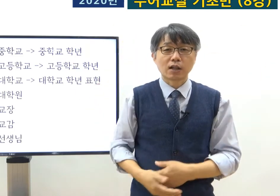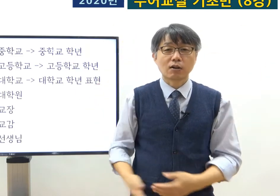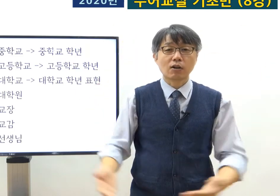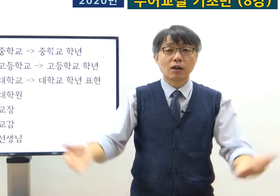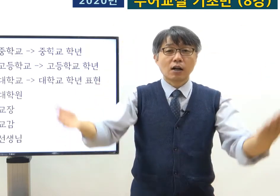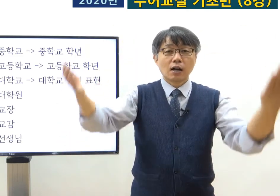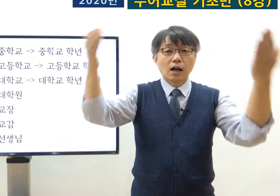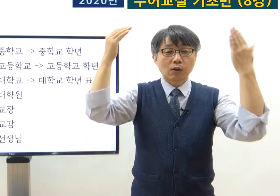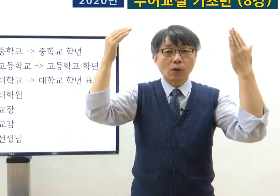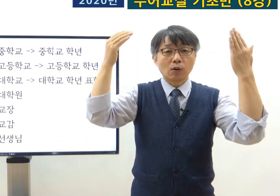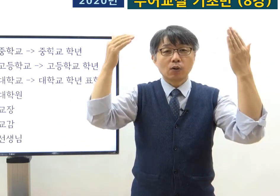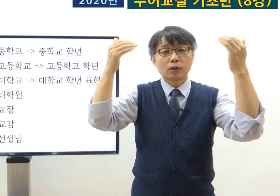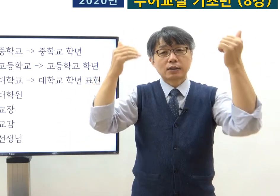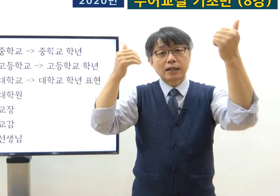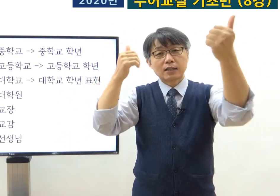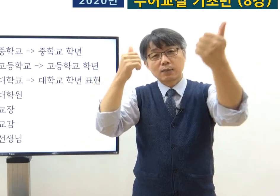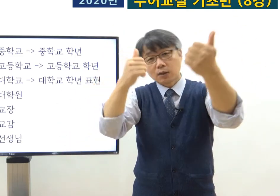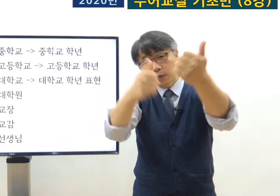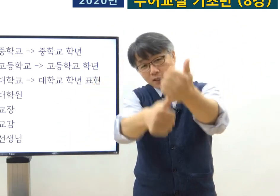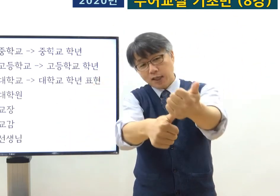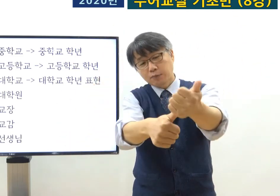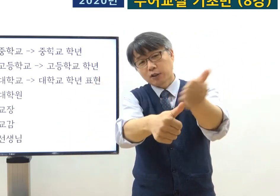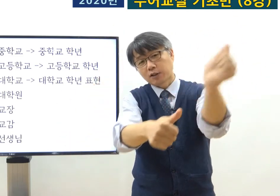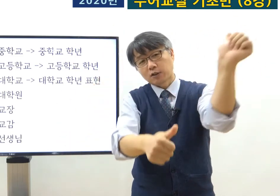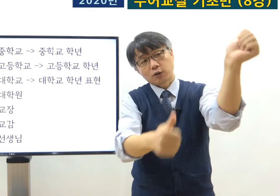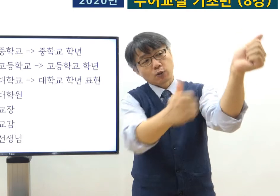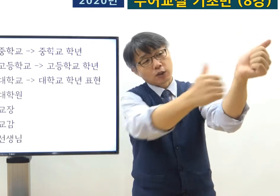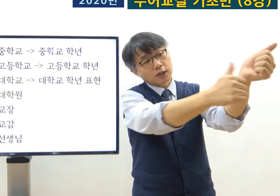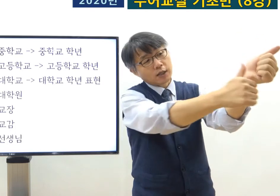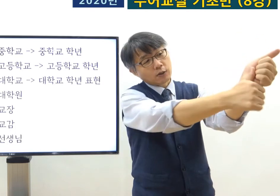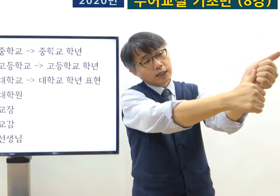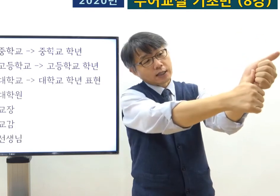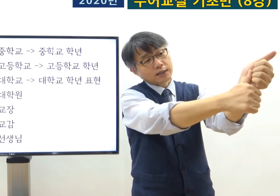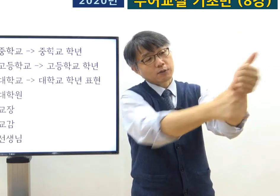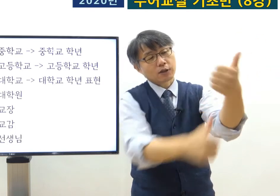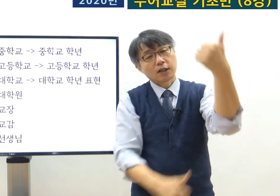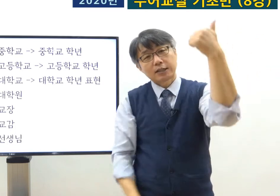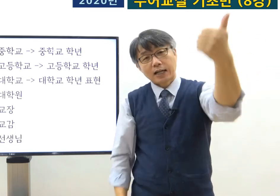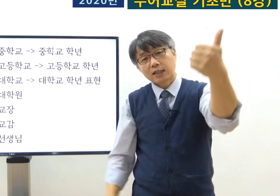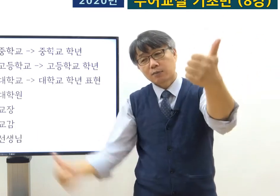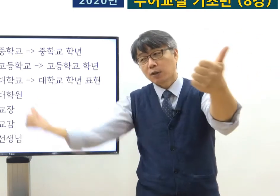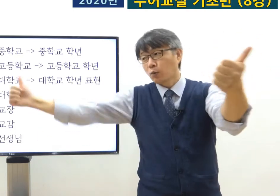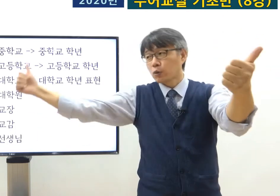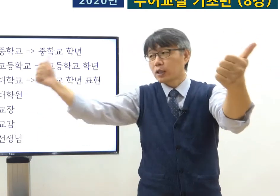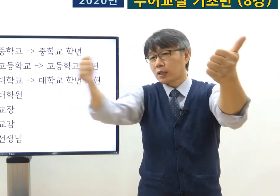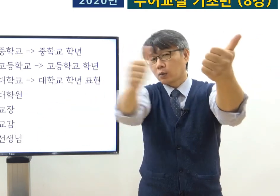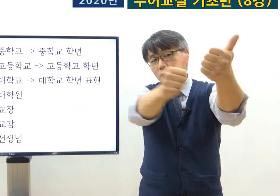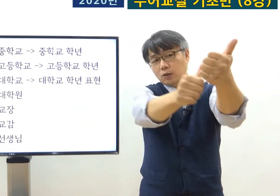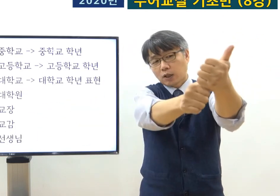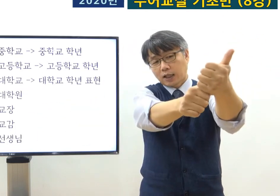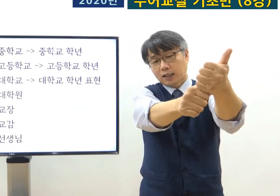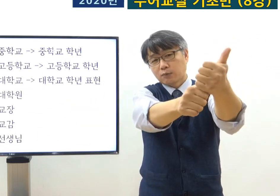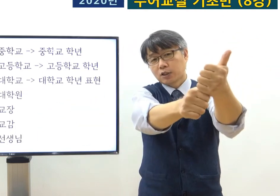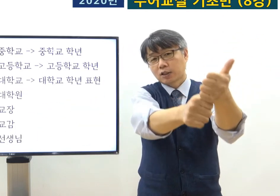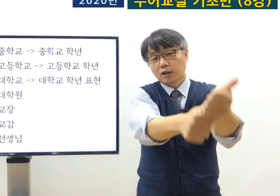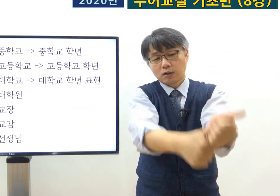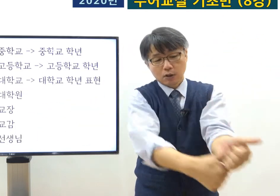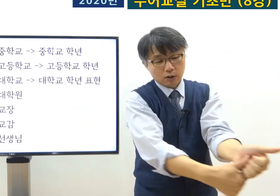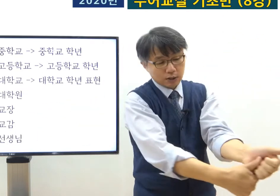할까요? 학교장이 있으면 그 밑에 뒤에 붙어 있는 거예요. 여기 뒤에 이렇게 살짝 갖다 붙이는 거예요. 장이 있으면 그 뒤에 이렇게 갖다 붙이는 거예요. 자 이렇게